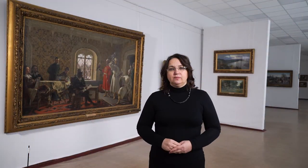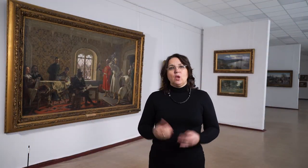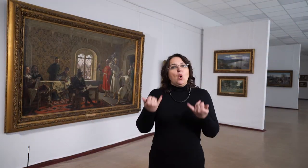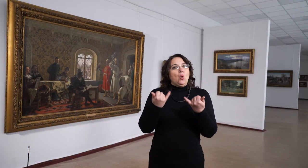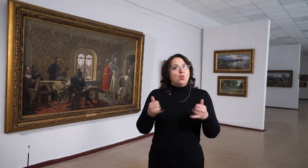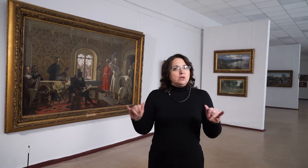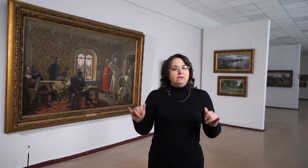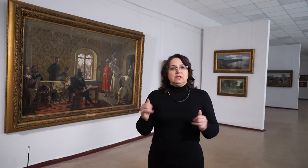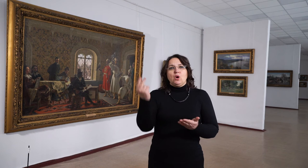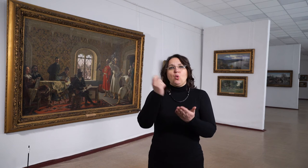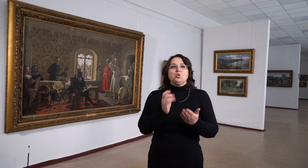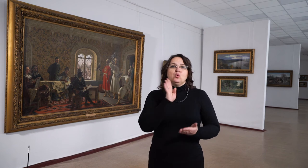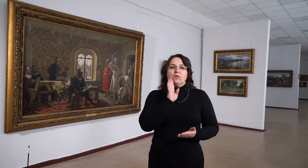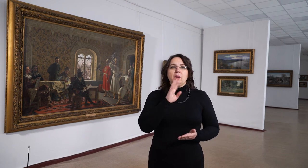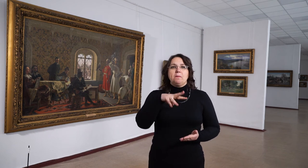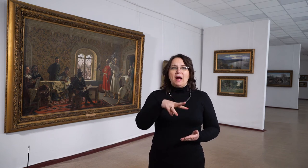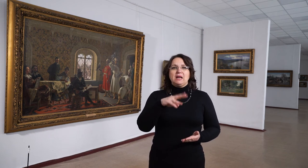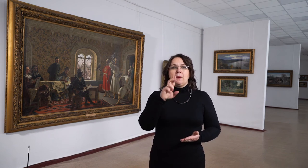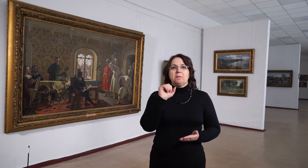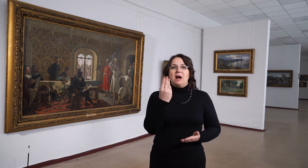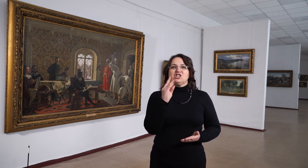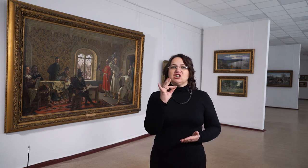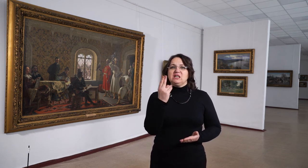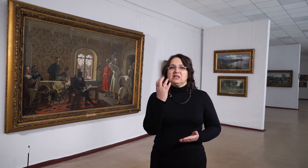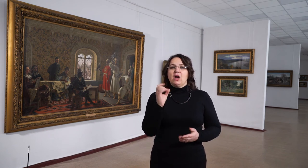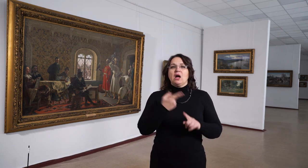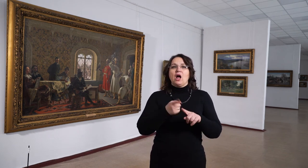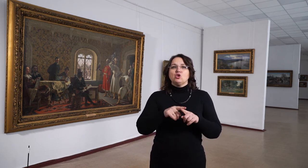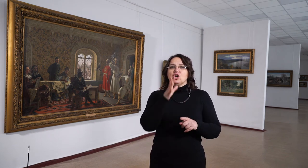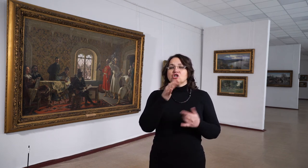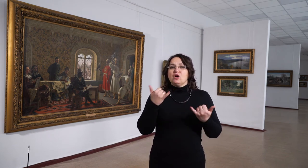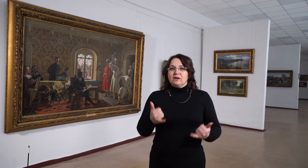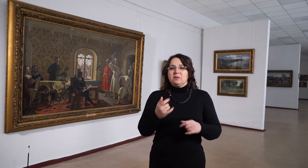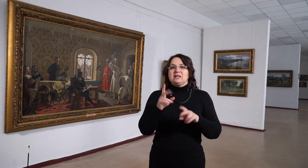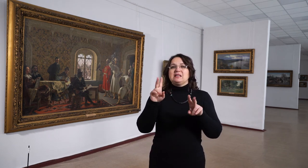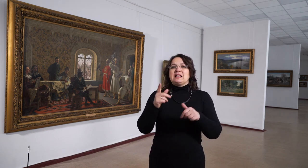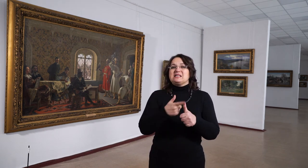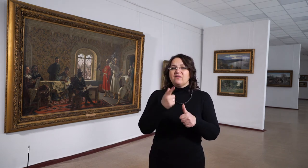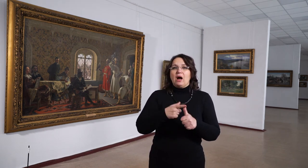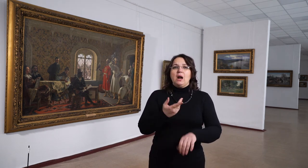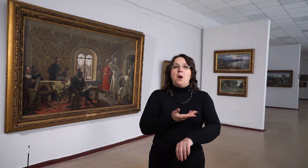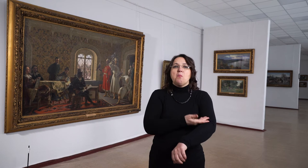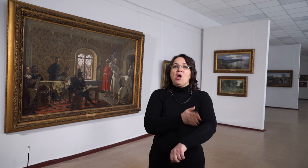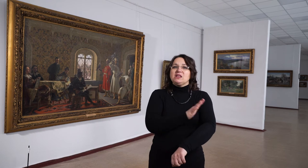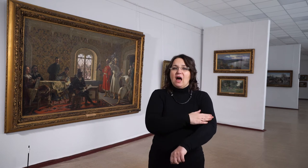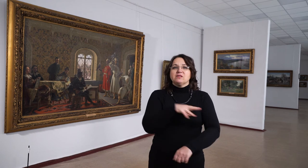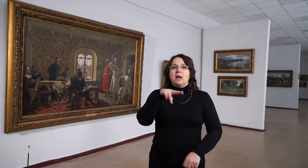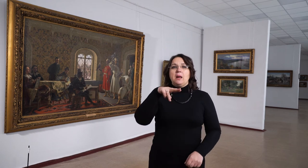Удивительная художница Мари Башкирцева, которую современники называли «полтавской парижанкой», представлена в нашей коллекции